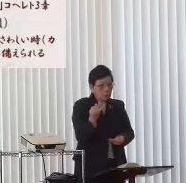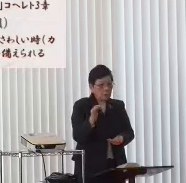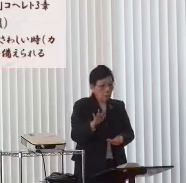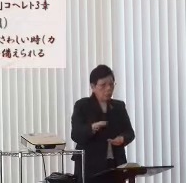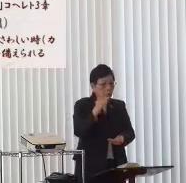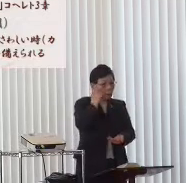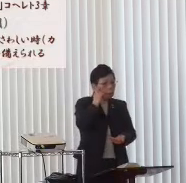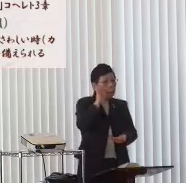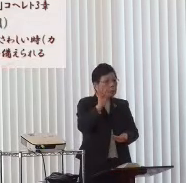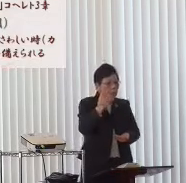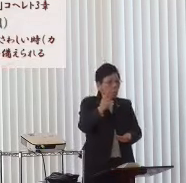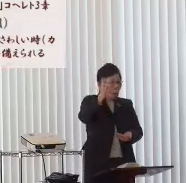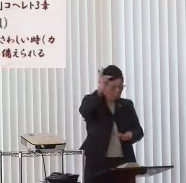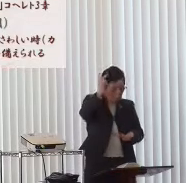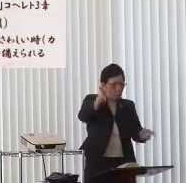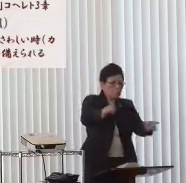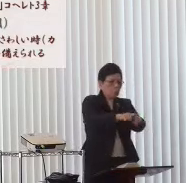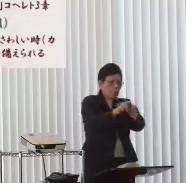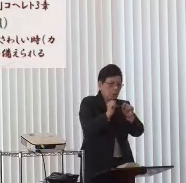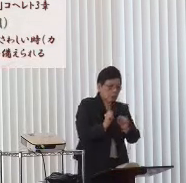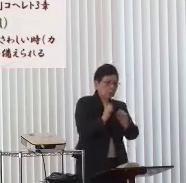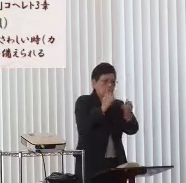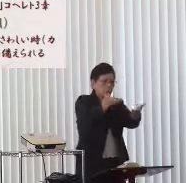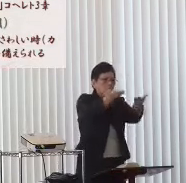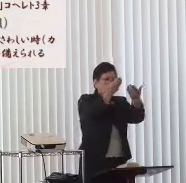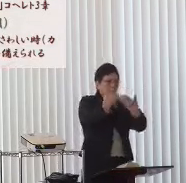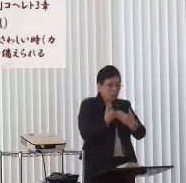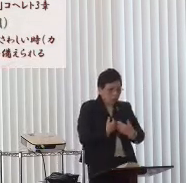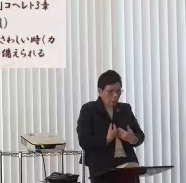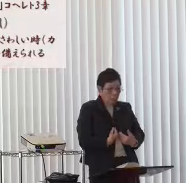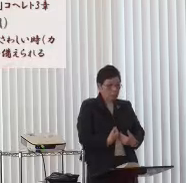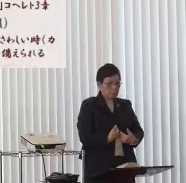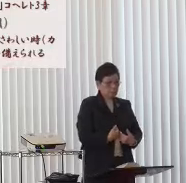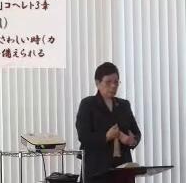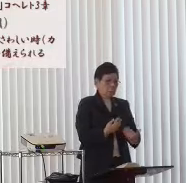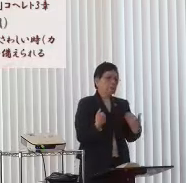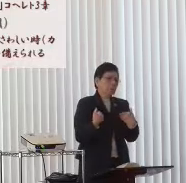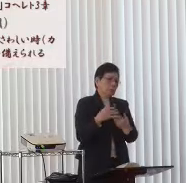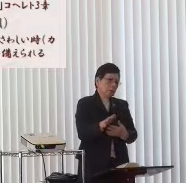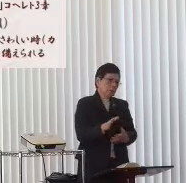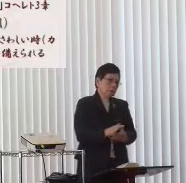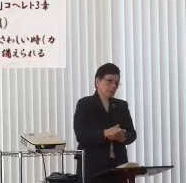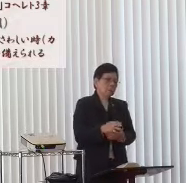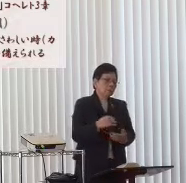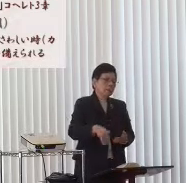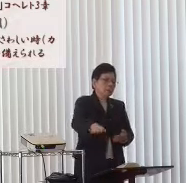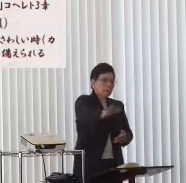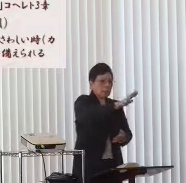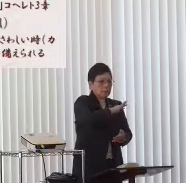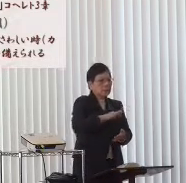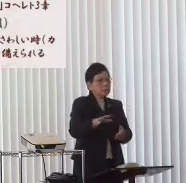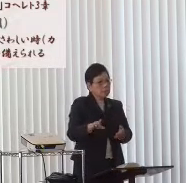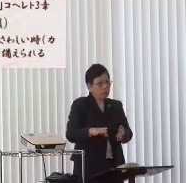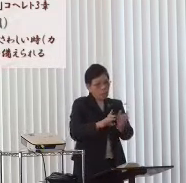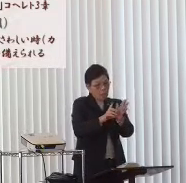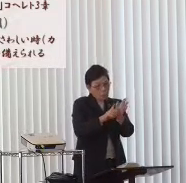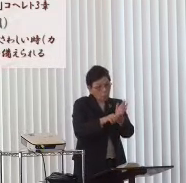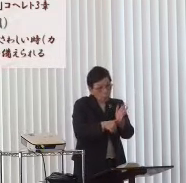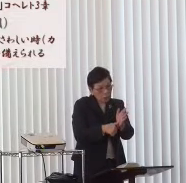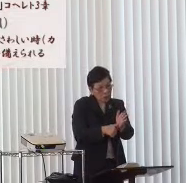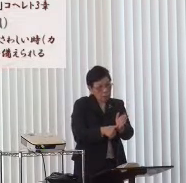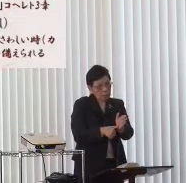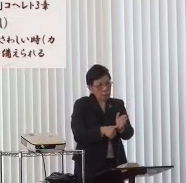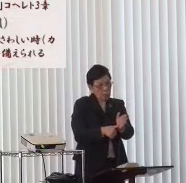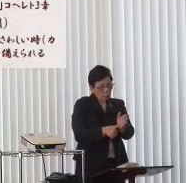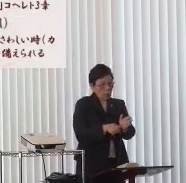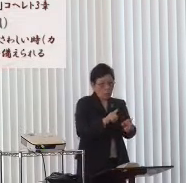けるということは、これもまたこの私たちが時を